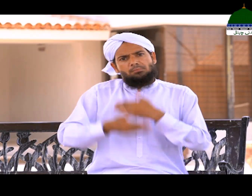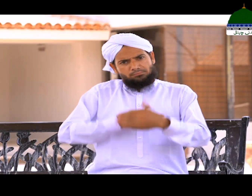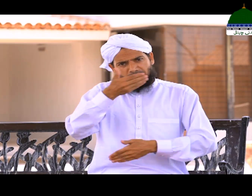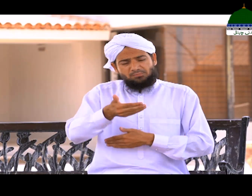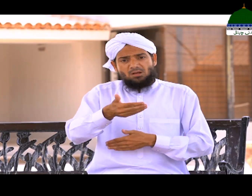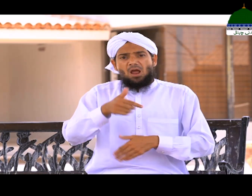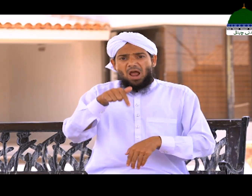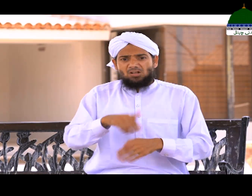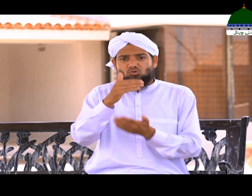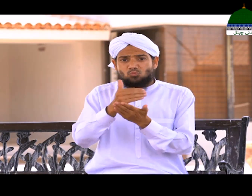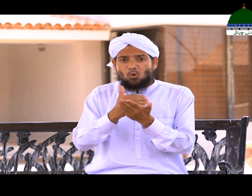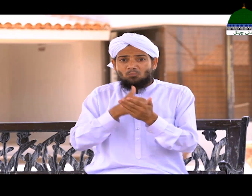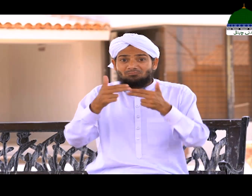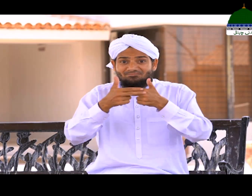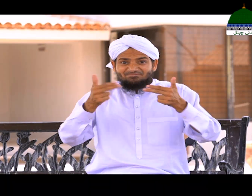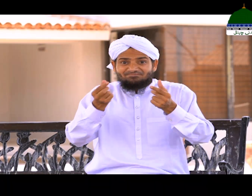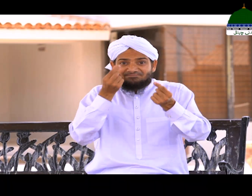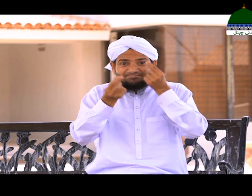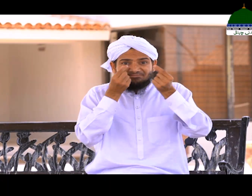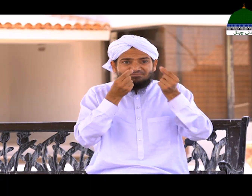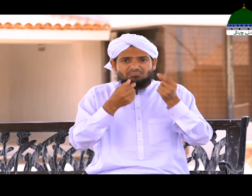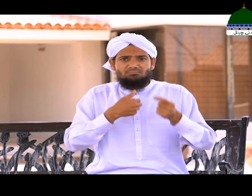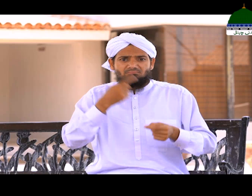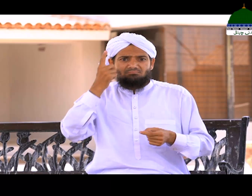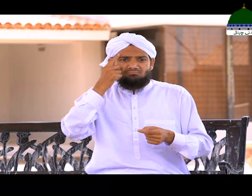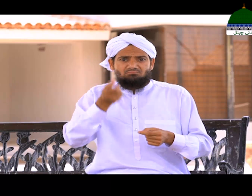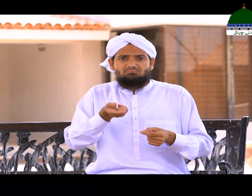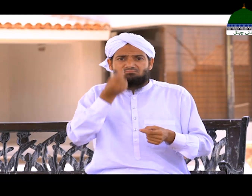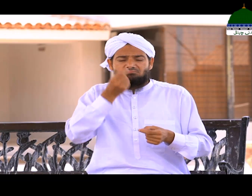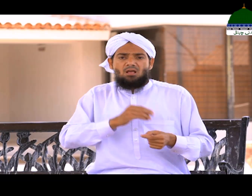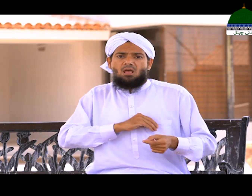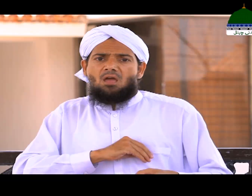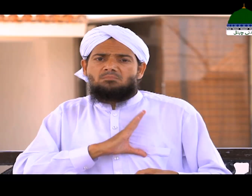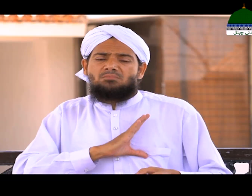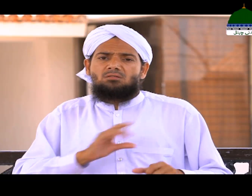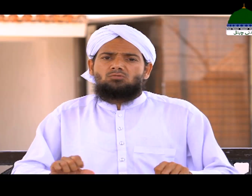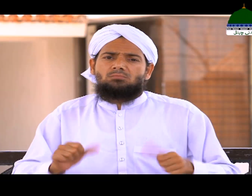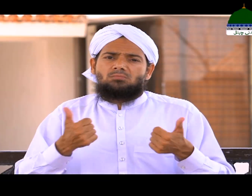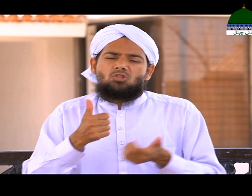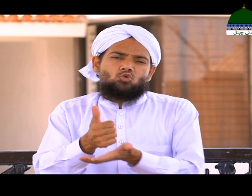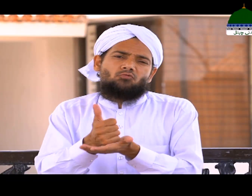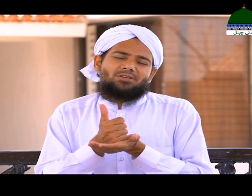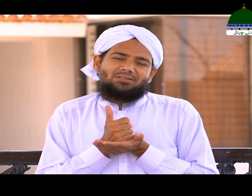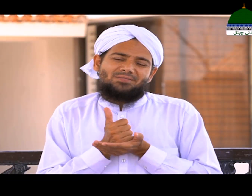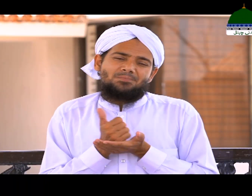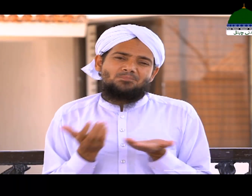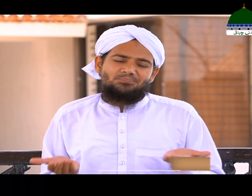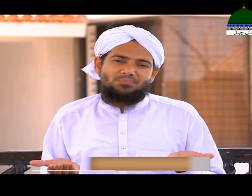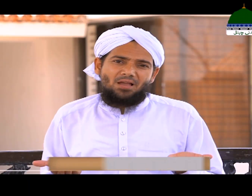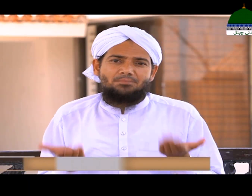پاک آج کے پروگرام سے حاصل ہونے والے نصیحت بھرے مدنی پھولوں پر ہمیں عمل کی توفیق عطا فرمائے۔